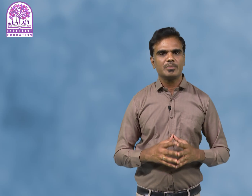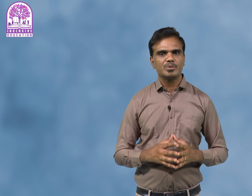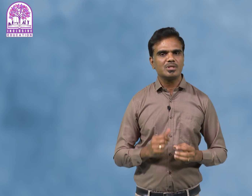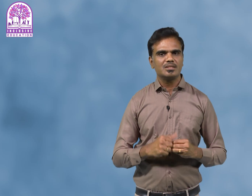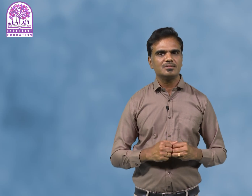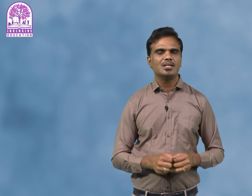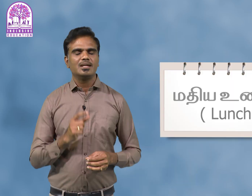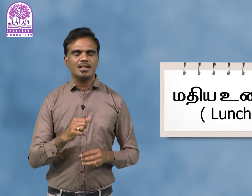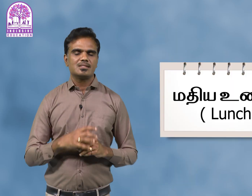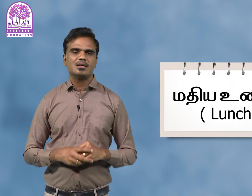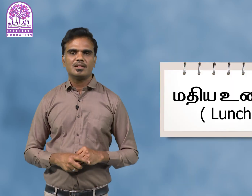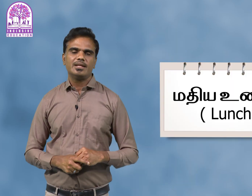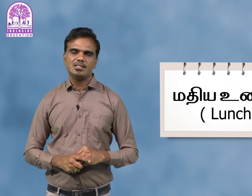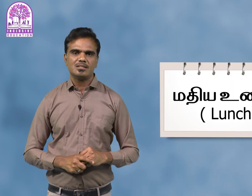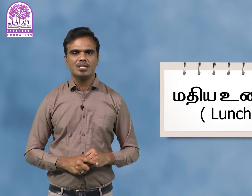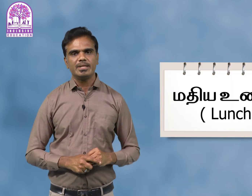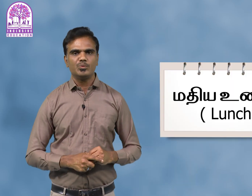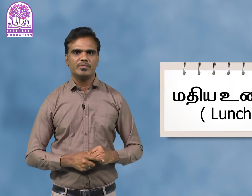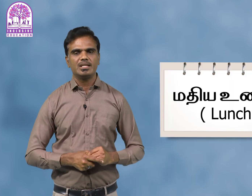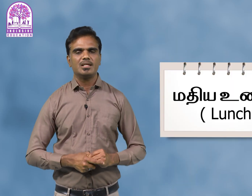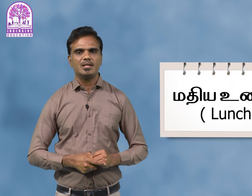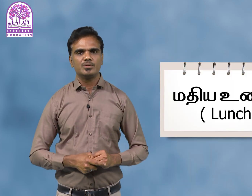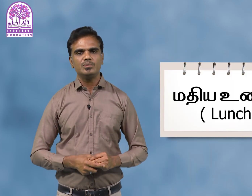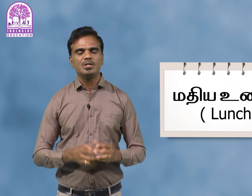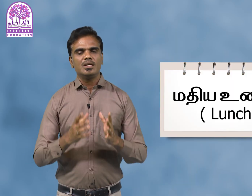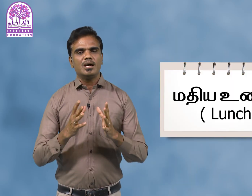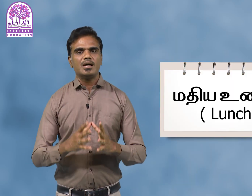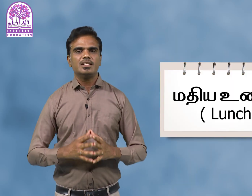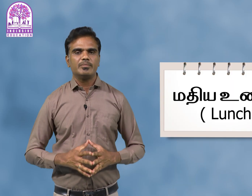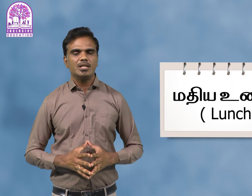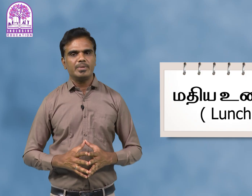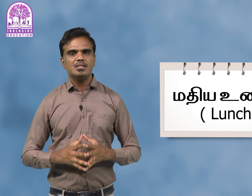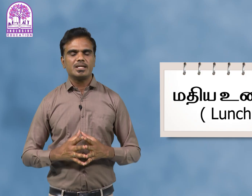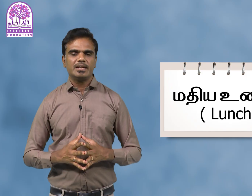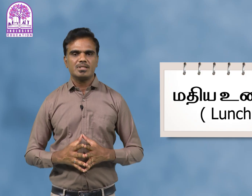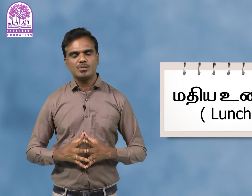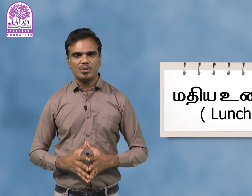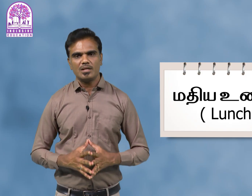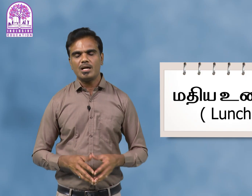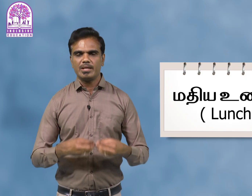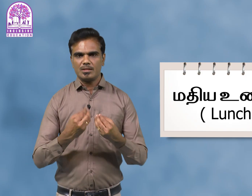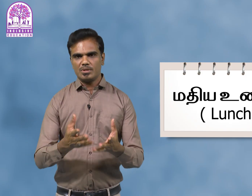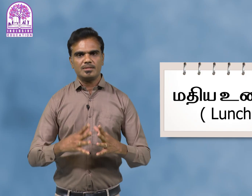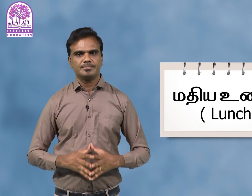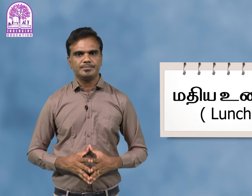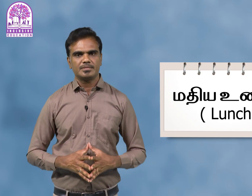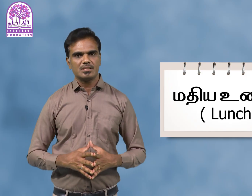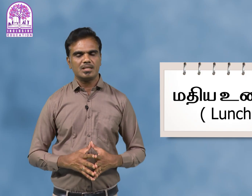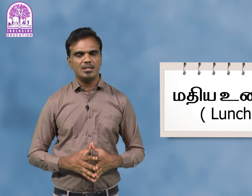போகிறோம் சொல்லுங்கள். எஸ், அதான் லஞ்ச். அதான் மதிய உணவு என்னென்ன இருக்கும், அதை நம்ம எப்படி சைன் லாங்குவேஜில் சொல்லலாம் அப்படிங்கிறத சொல்கிறேன். சரிங்களா?